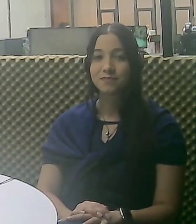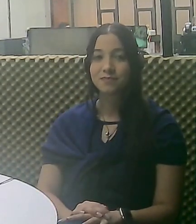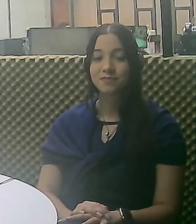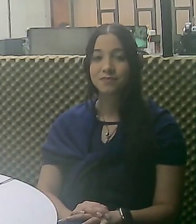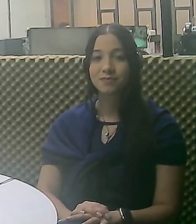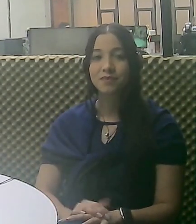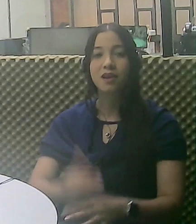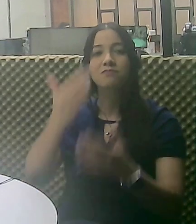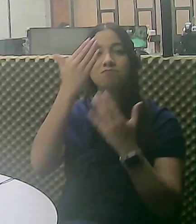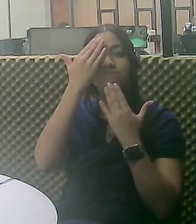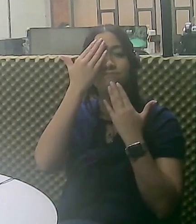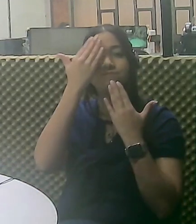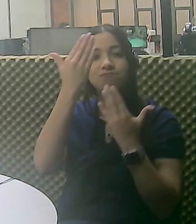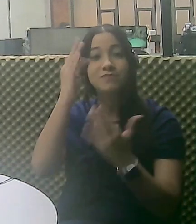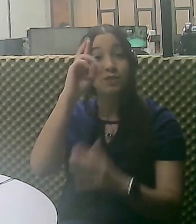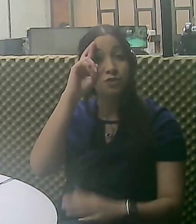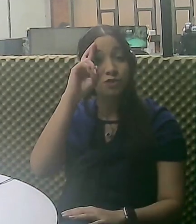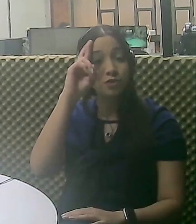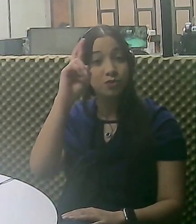quero agradecer a